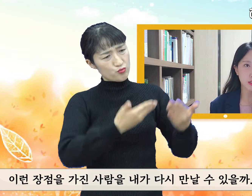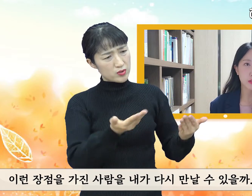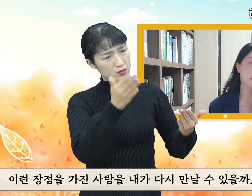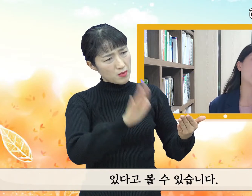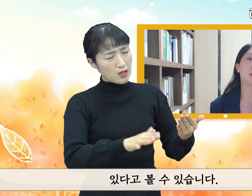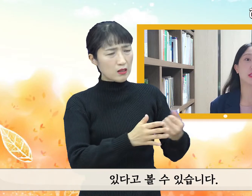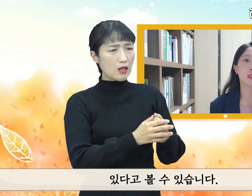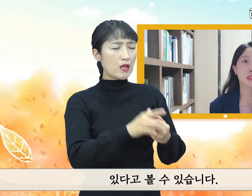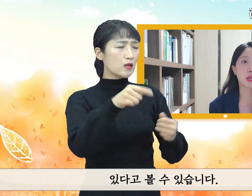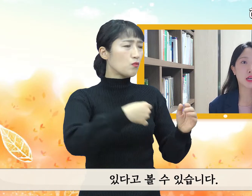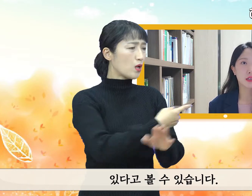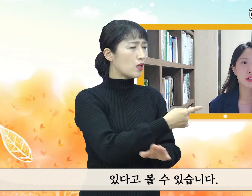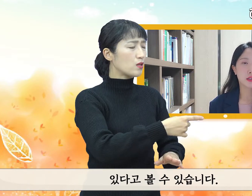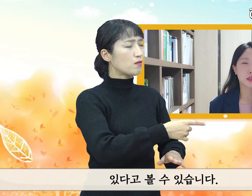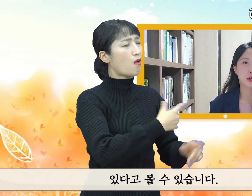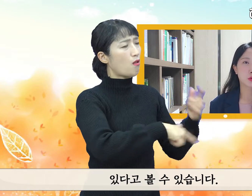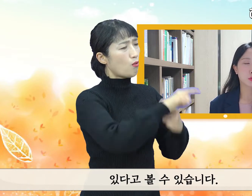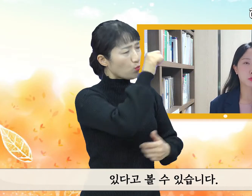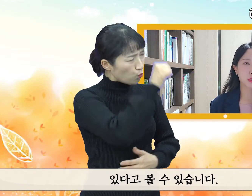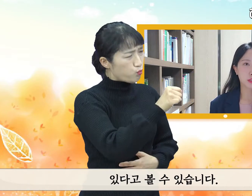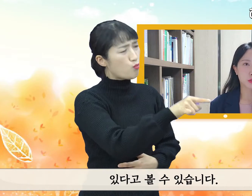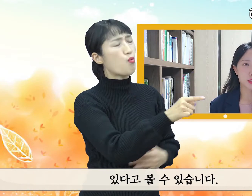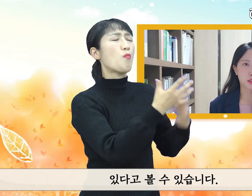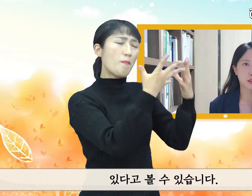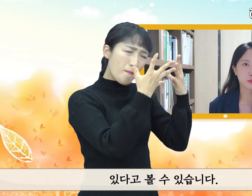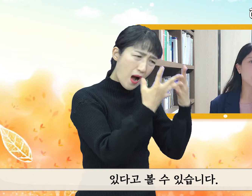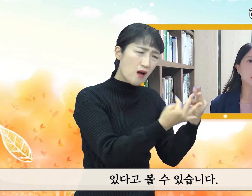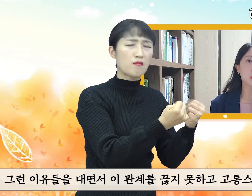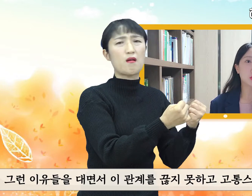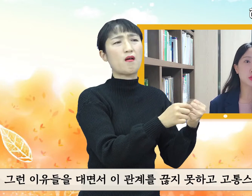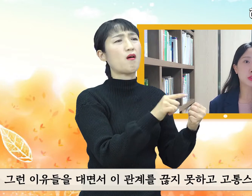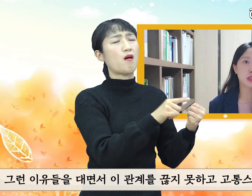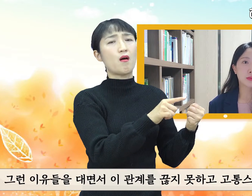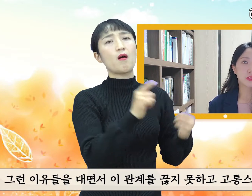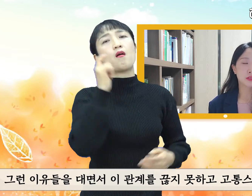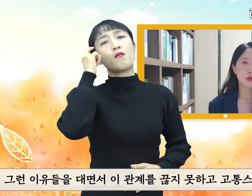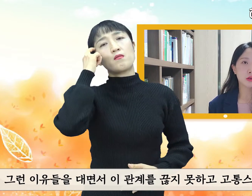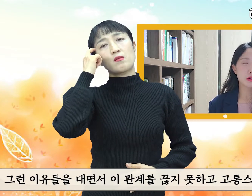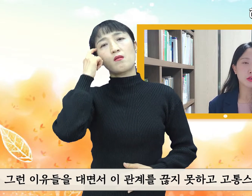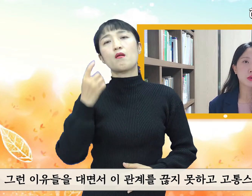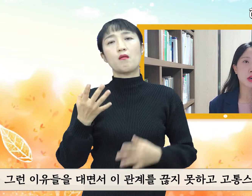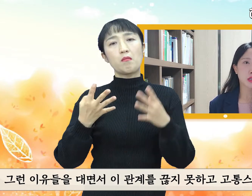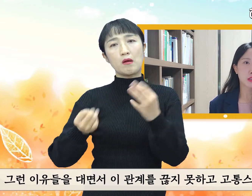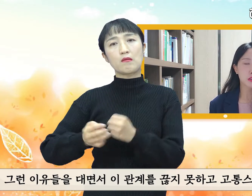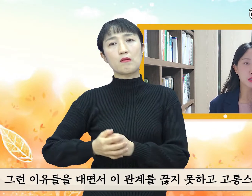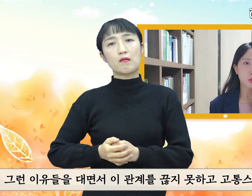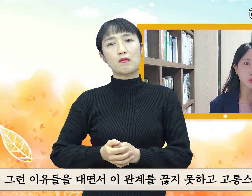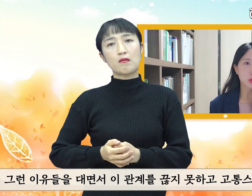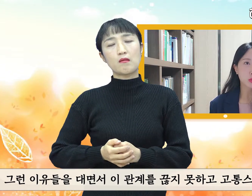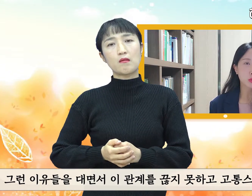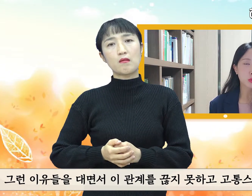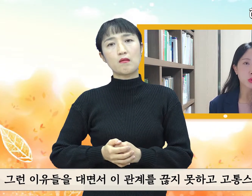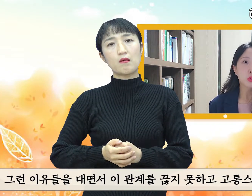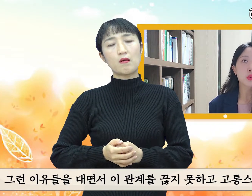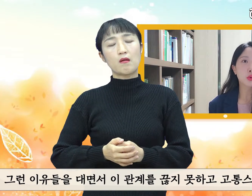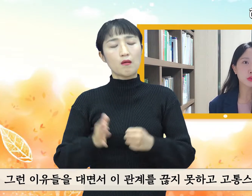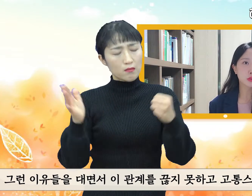있을까? 이런 마음들이 있다. 라고 볼 수가 있을 것 같아요. 그런 이유들을 대면서 이 관계를 끊지